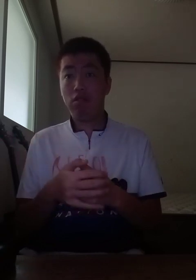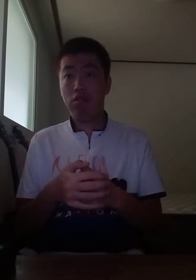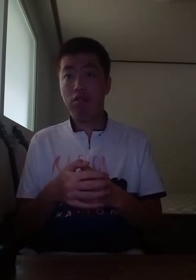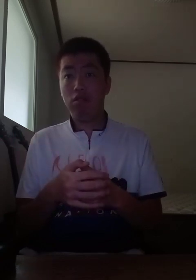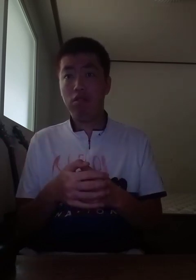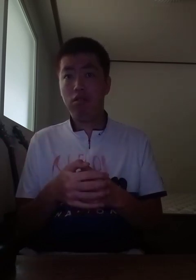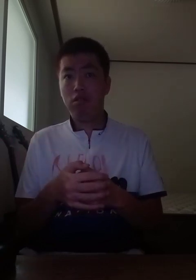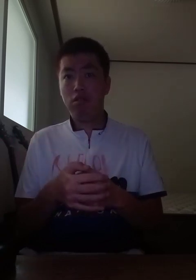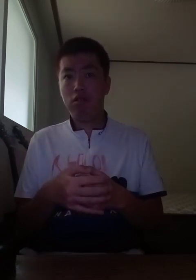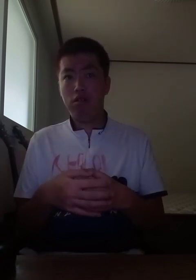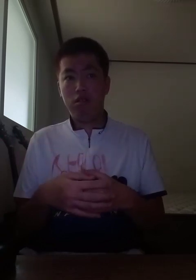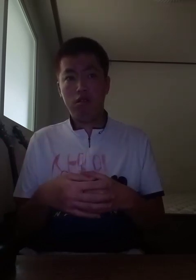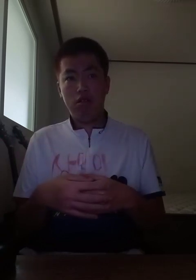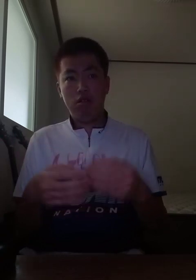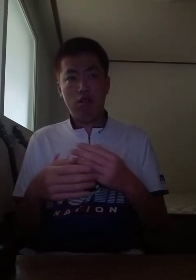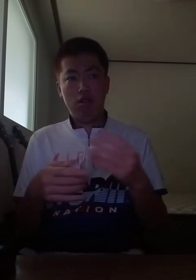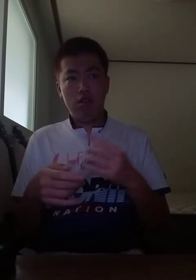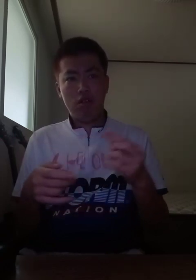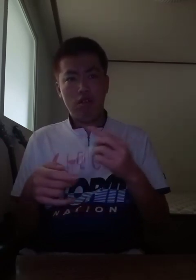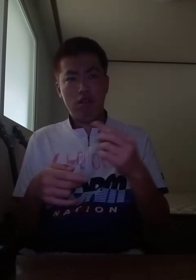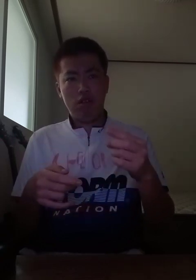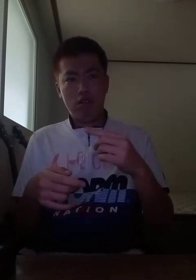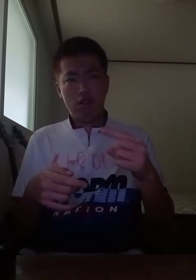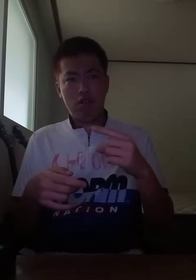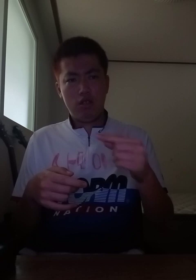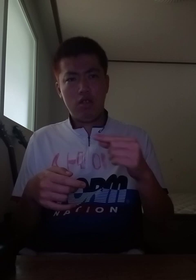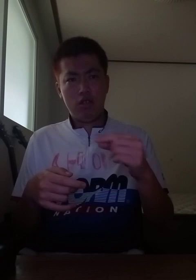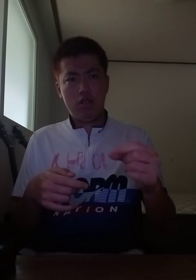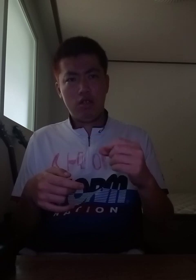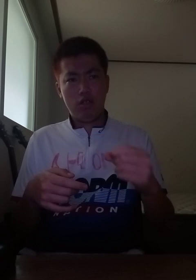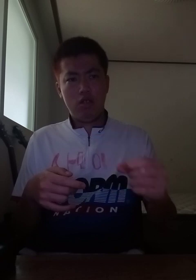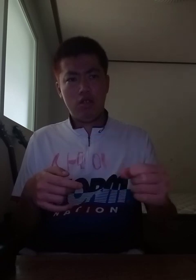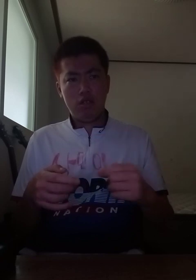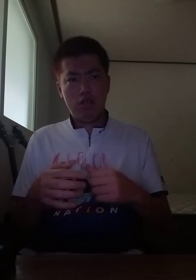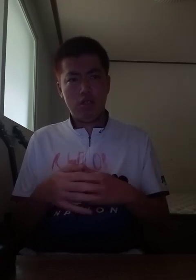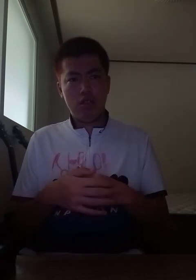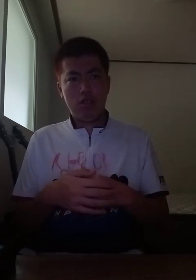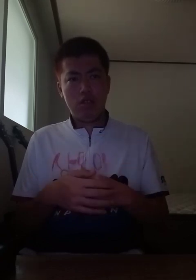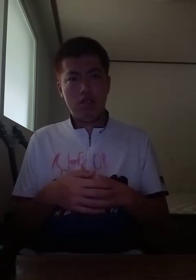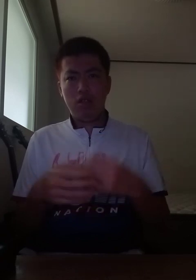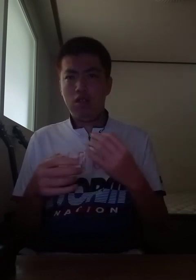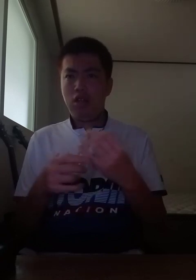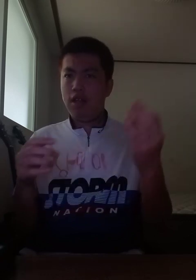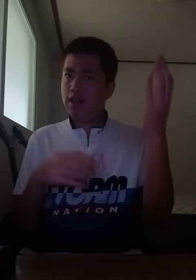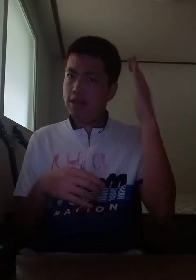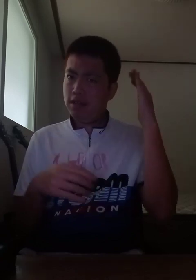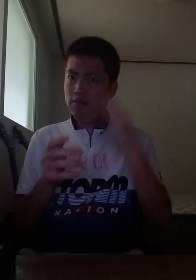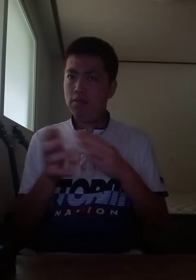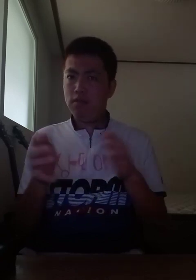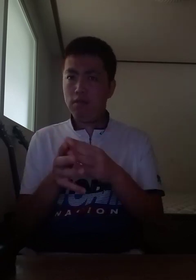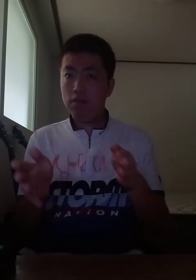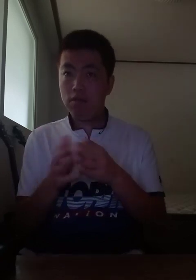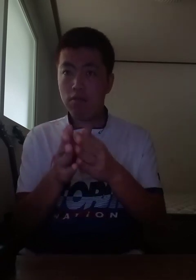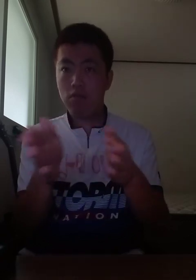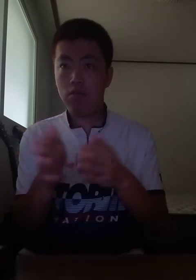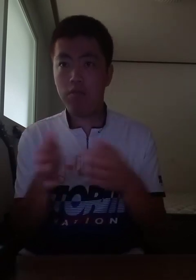봐요. 겁나 빨리 지나가잖아 지금. 이거는 바뀌어야 된다고 봐요. 수업이 끝난 학생들이 무리지어 길을 건너고